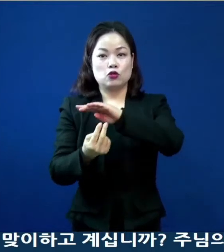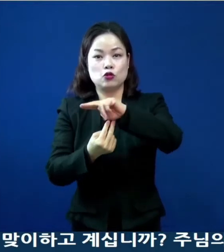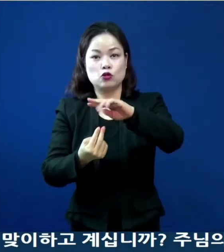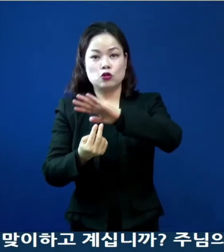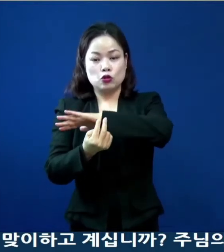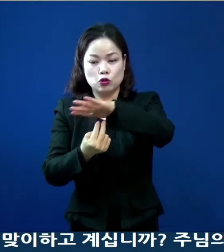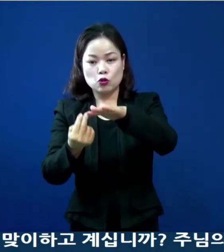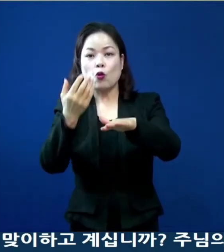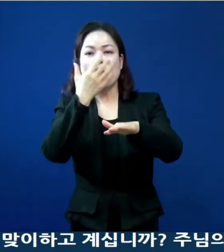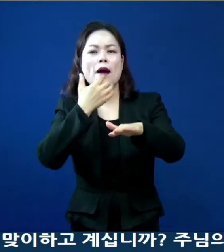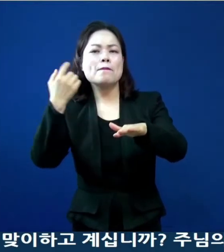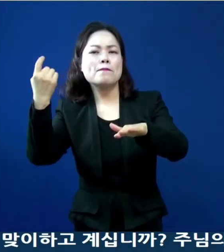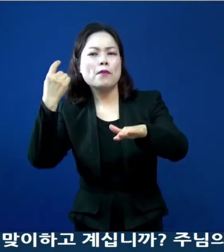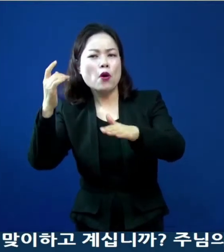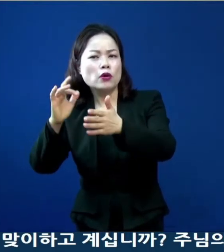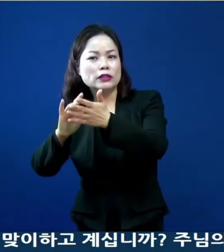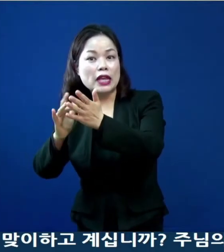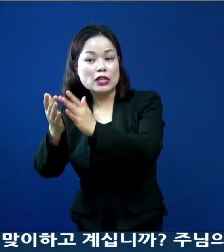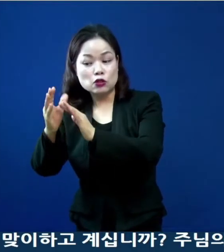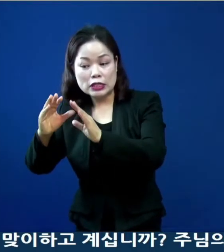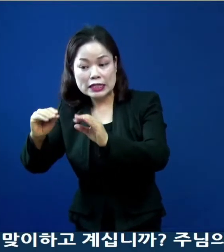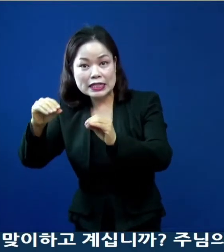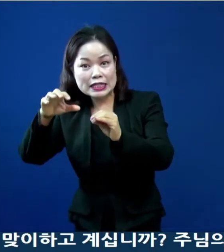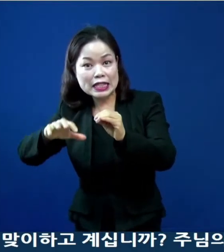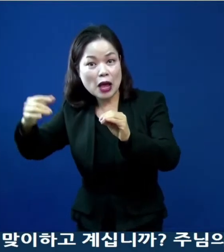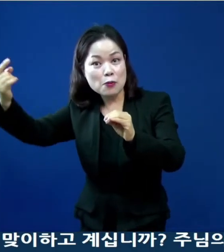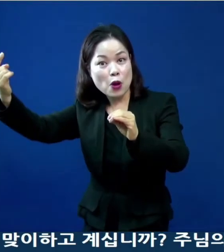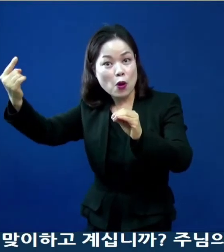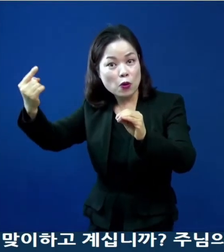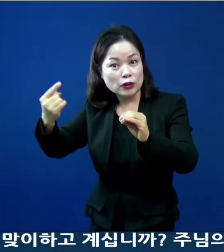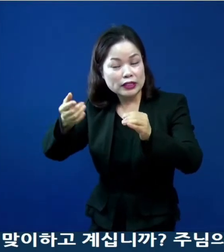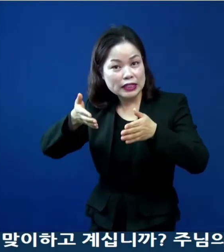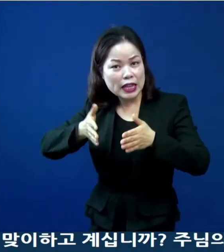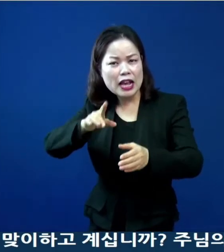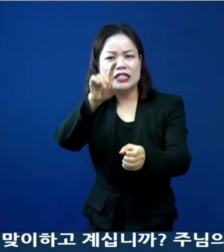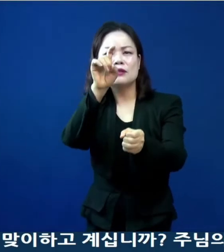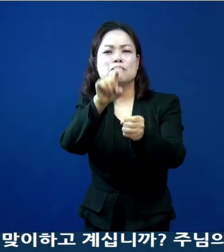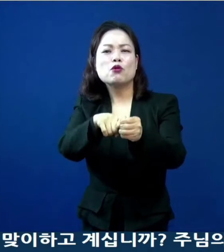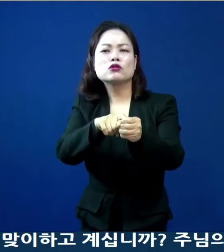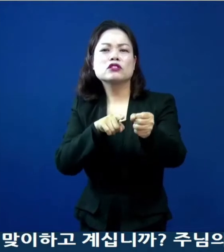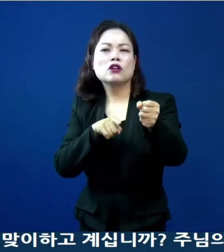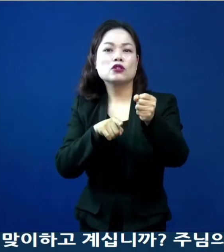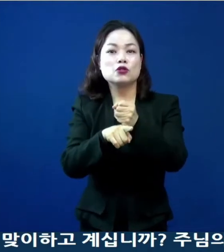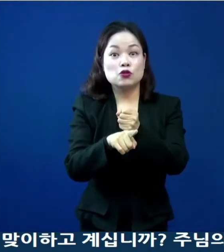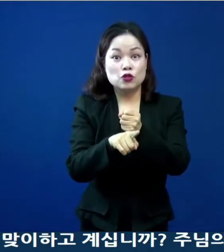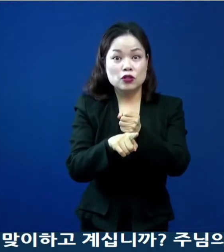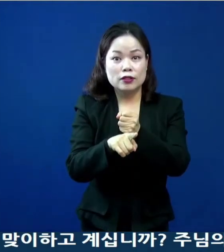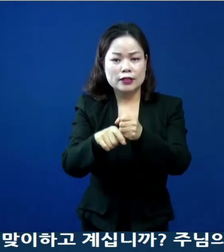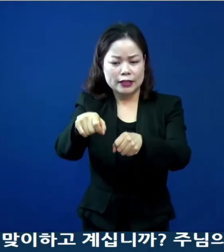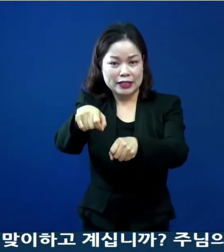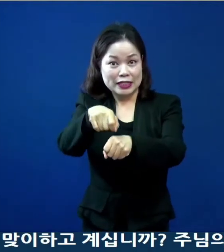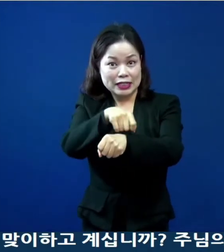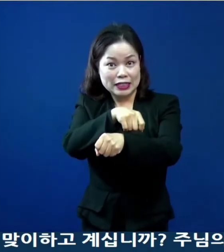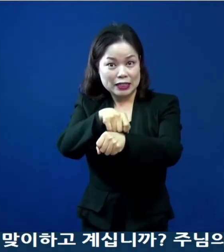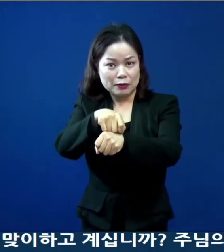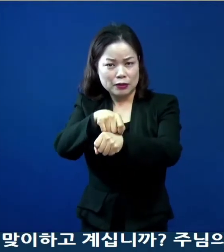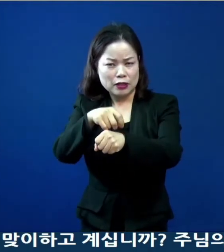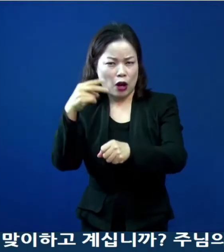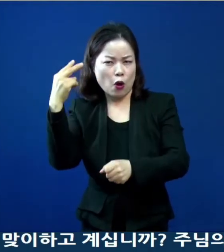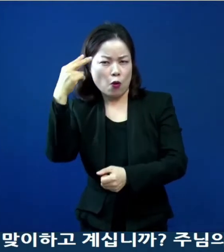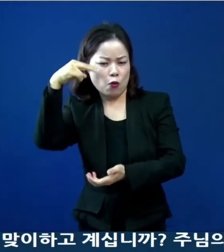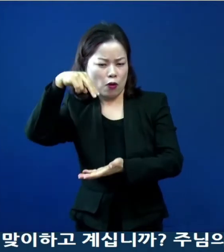요한복음은 예수님이 이 땅에 태어나신 그 목적 이유를 특별한